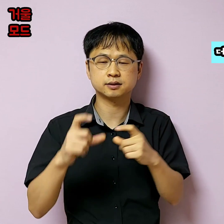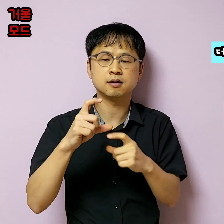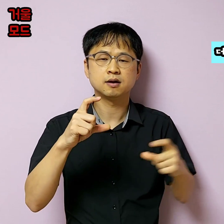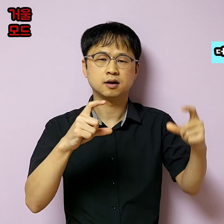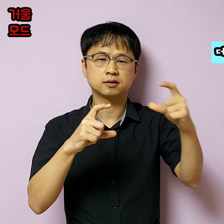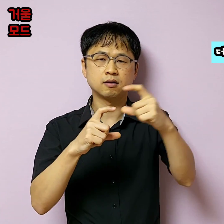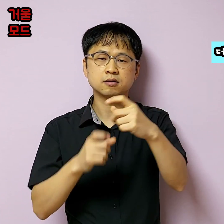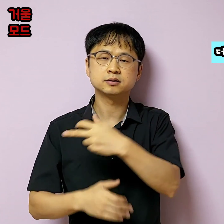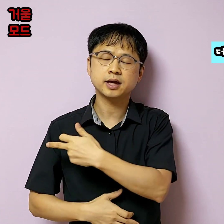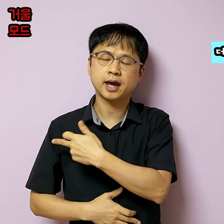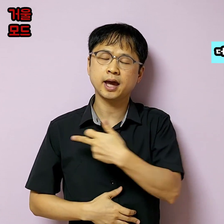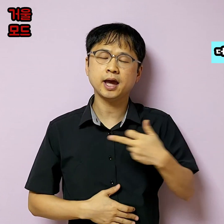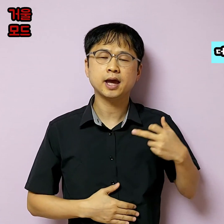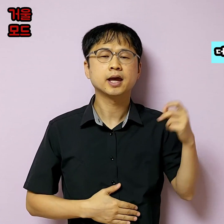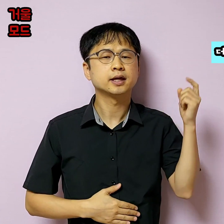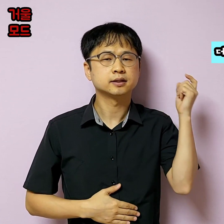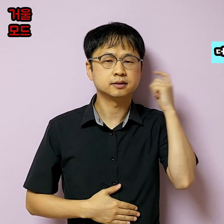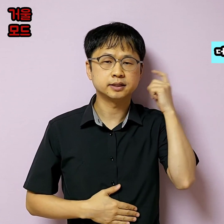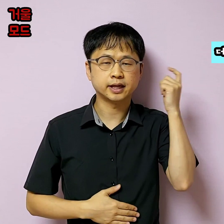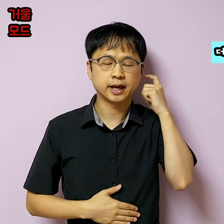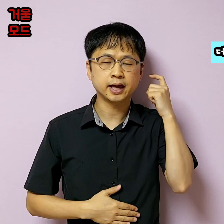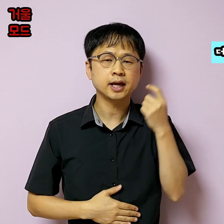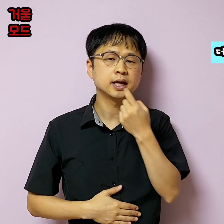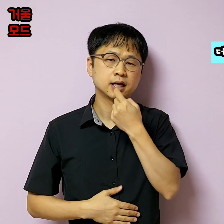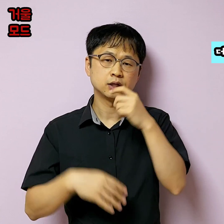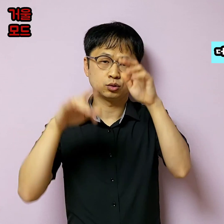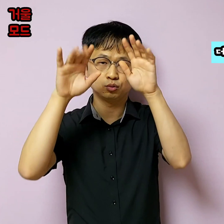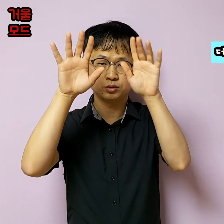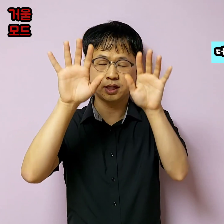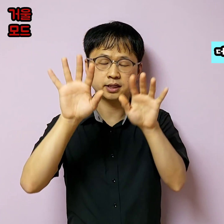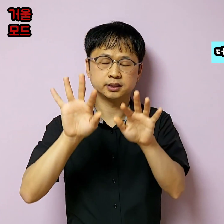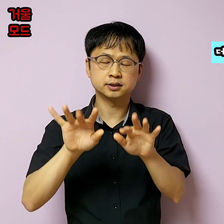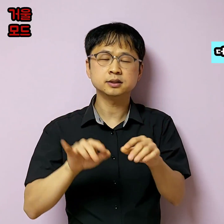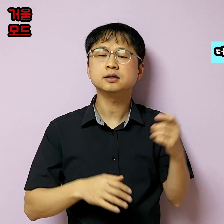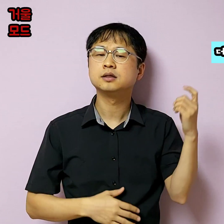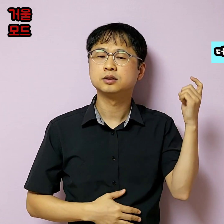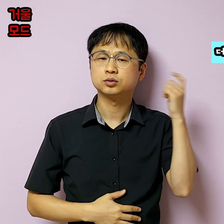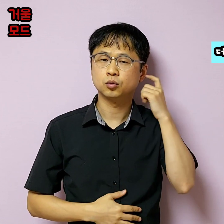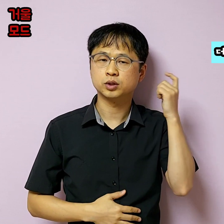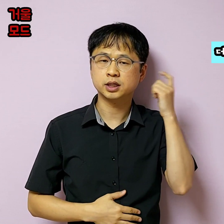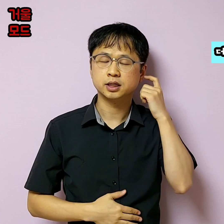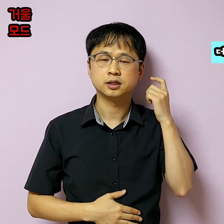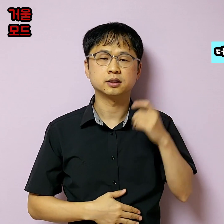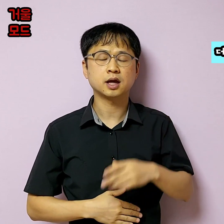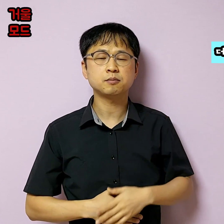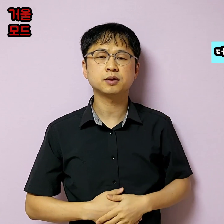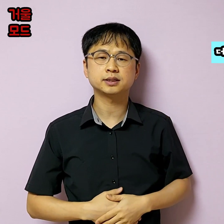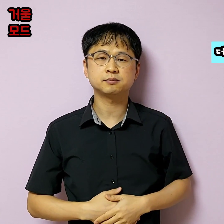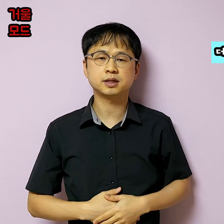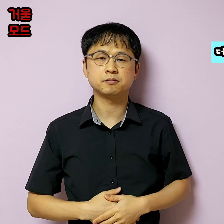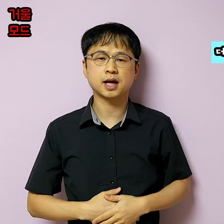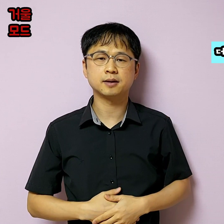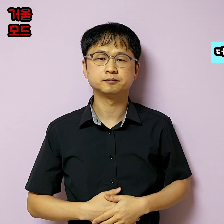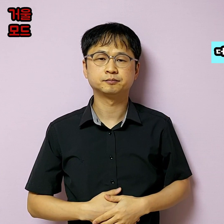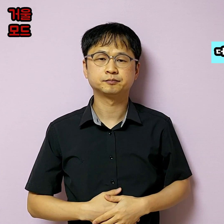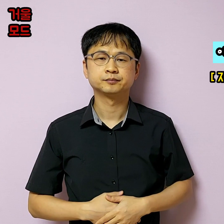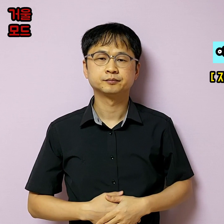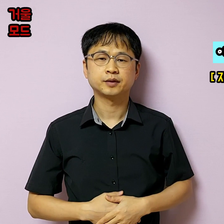그래서 더 크게 들리네 눈 내리는 소리 이렇게 표현하시면 됩니다. 네,